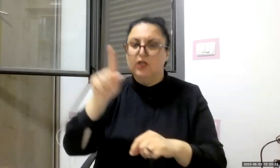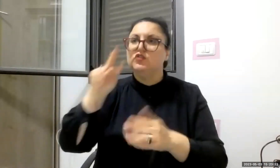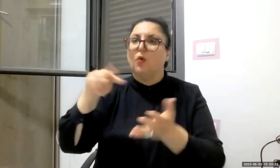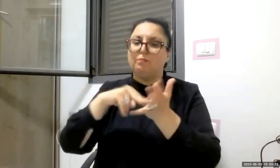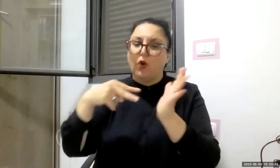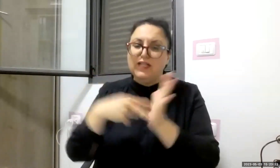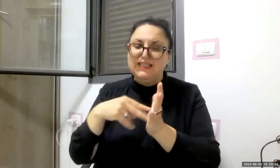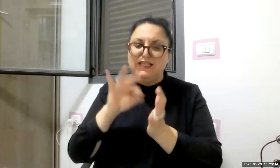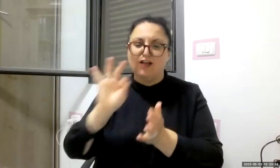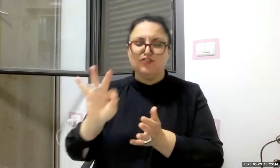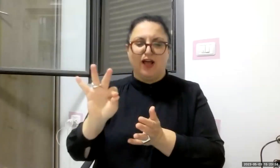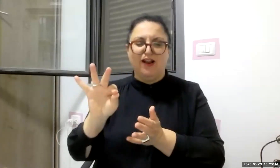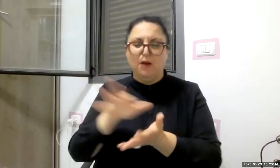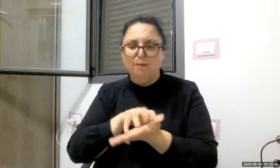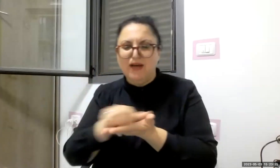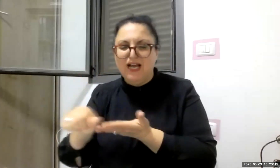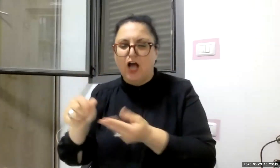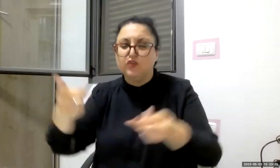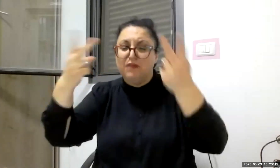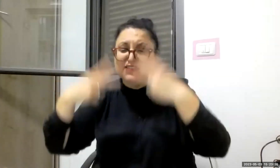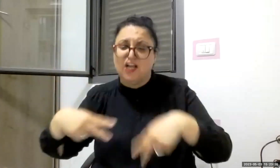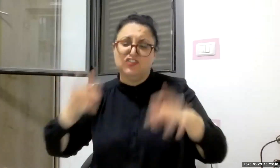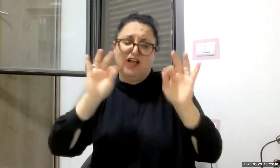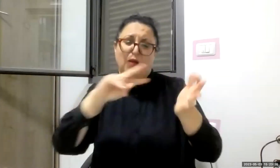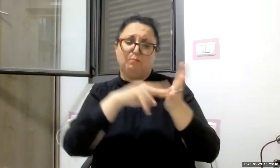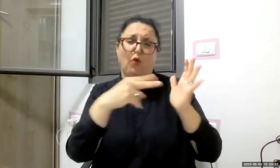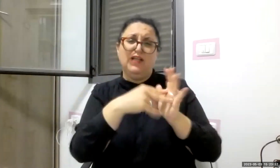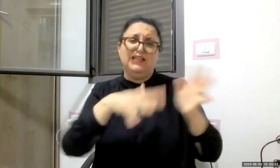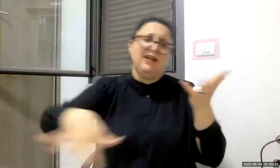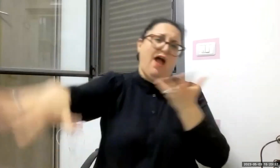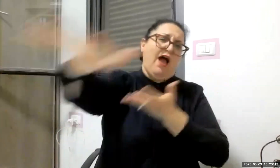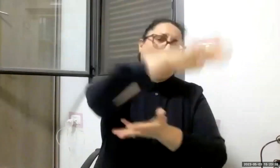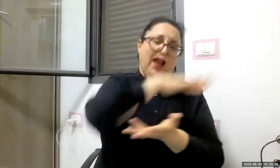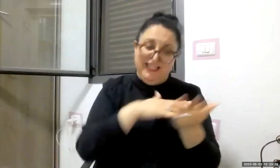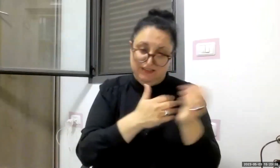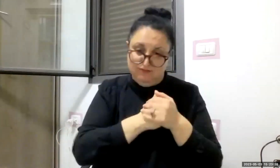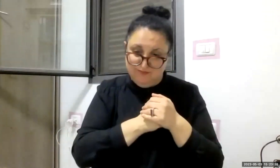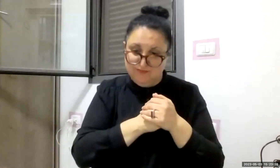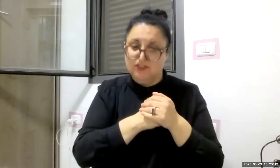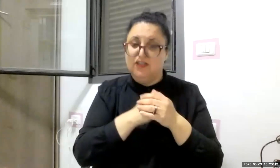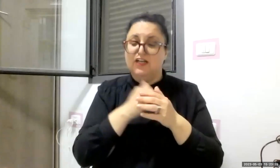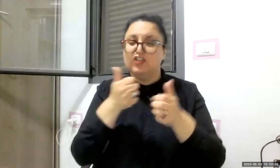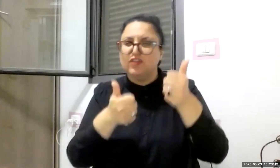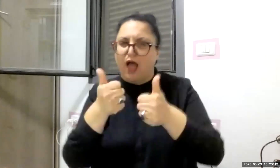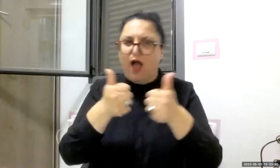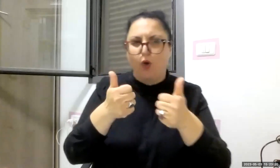זו פוליטיקה של מחיקה ומשחזרת, של פוליטיקה כללית